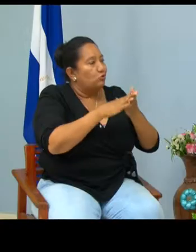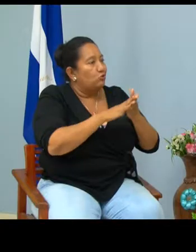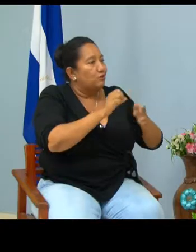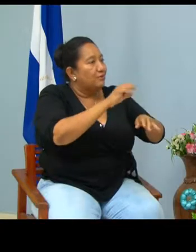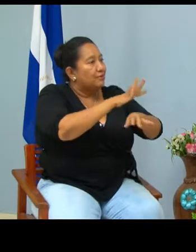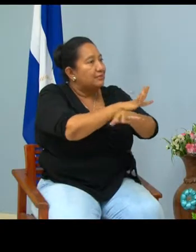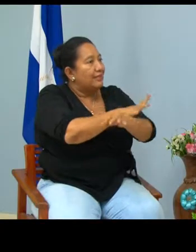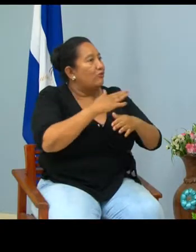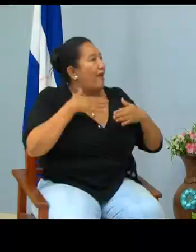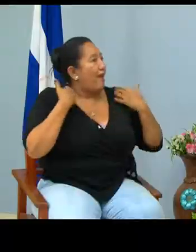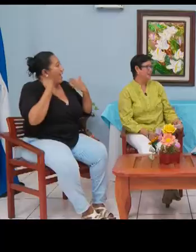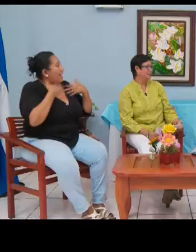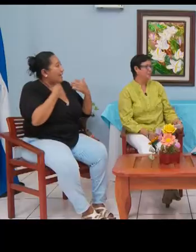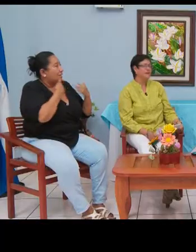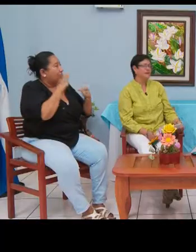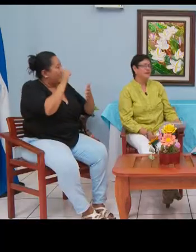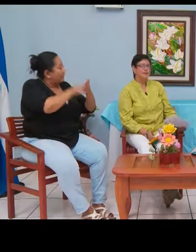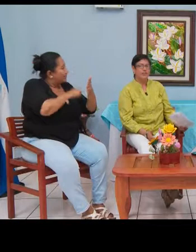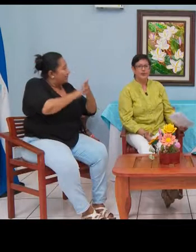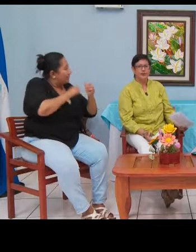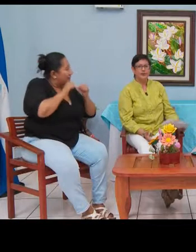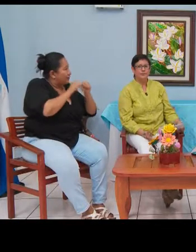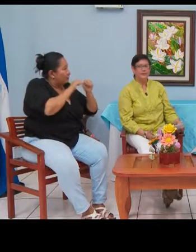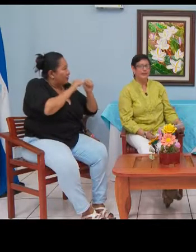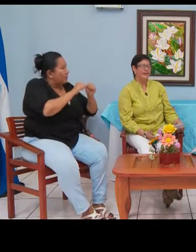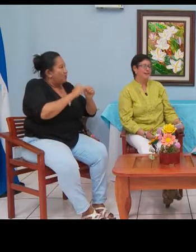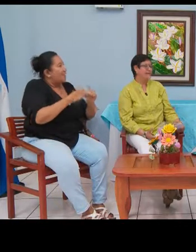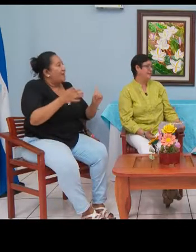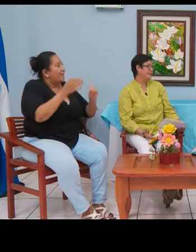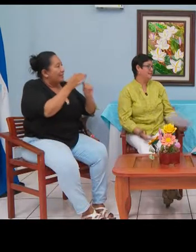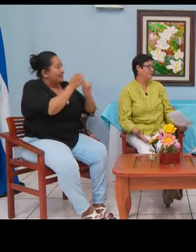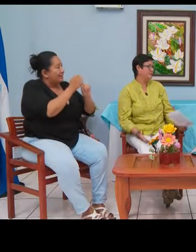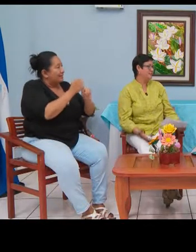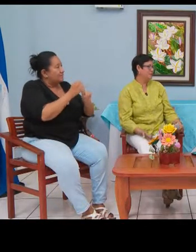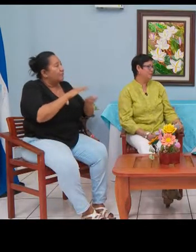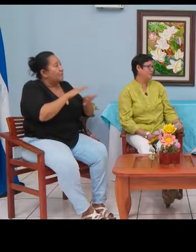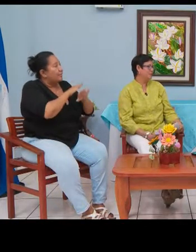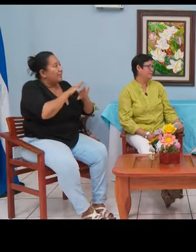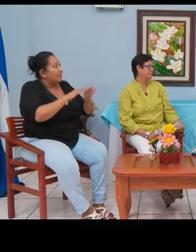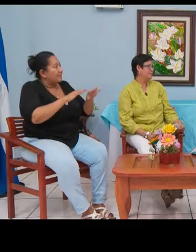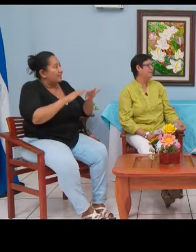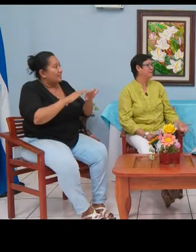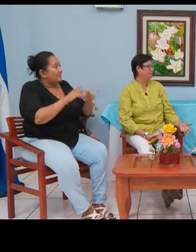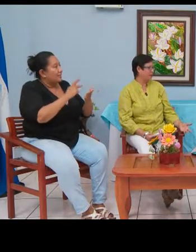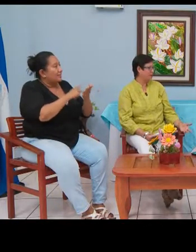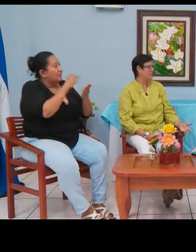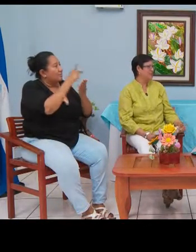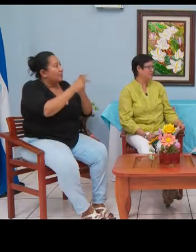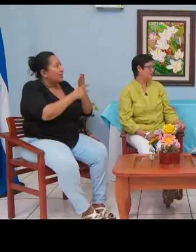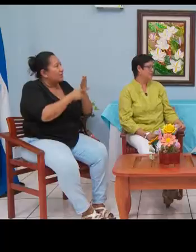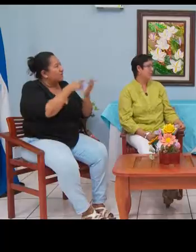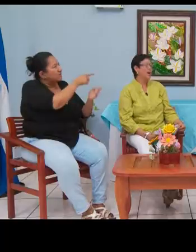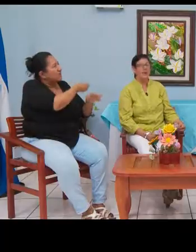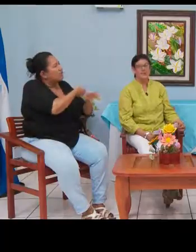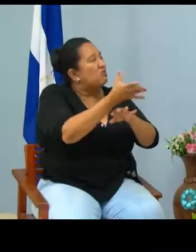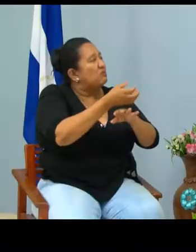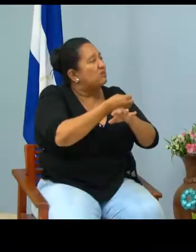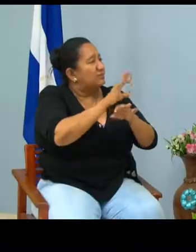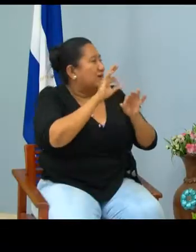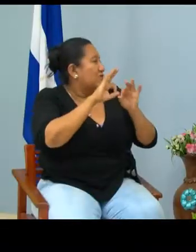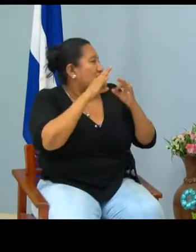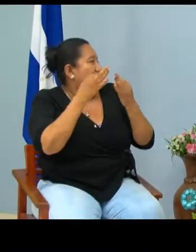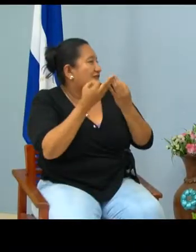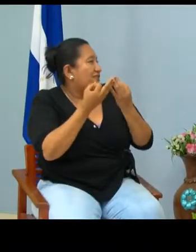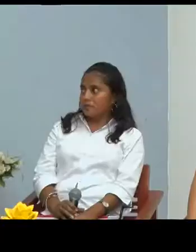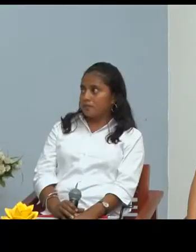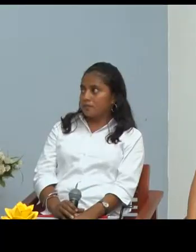siento muy contenta que hayan salido adelante. Bien, ahora pues para el final de nuestro programa, pues denos sus recomendaciones a las